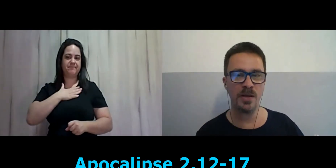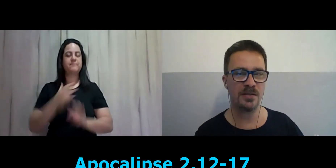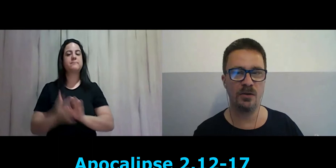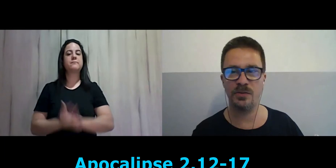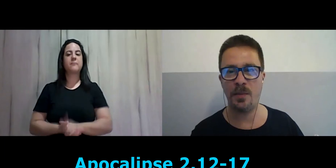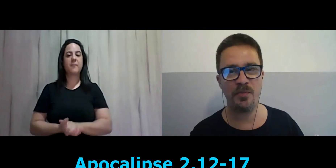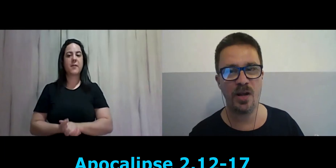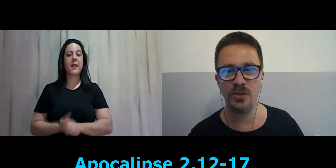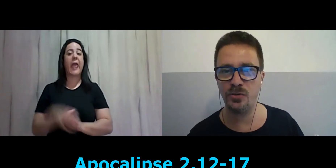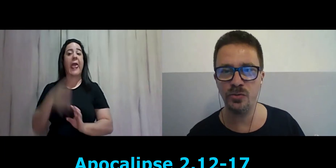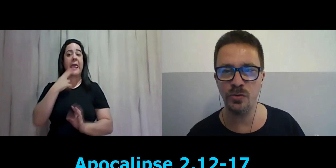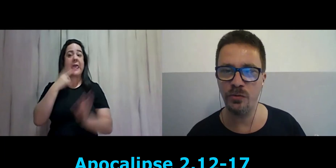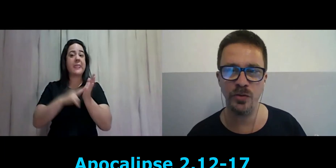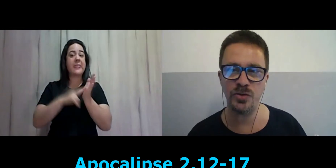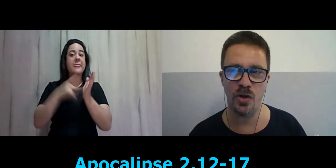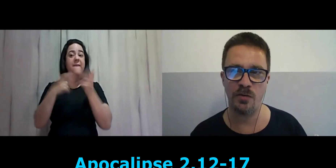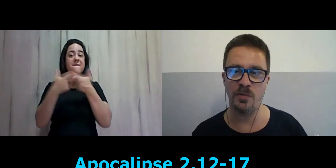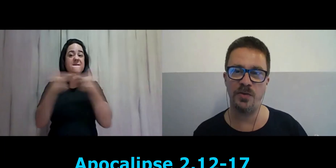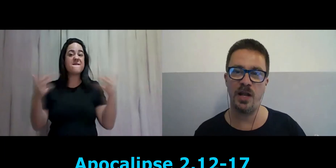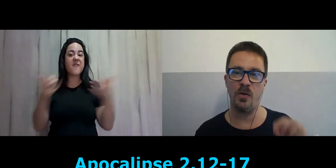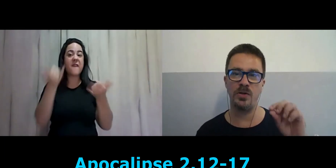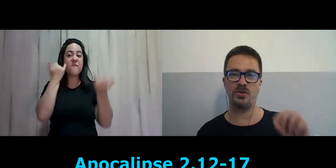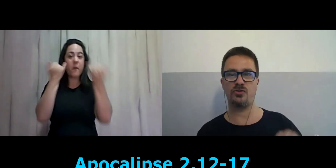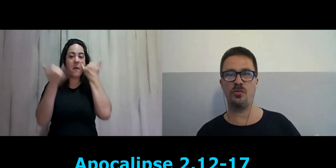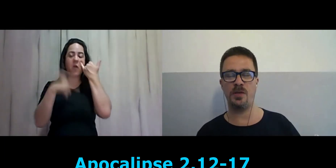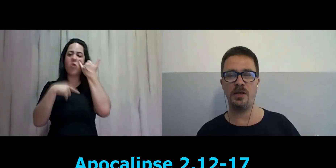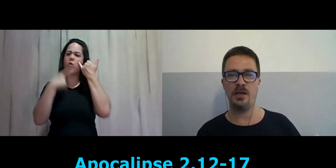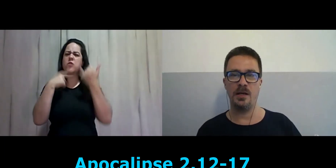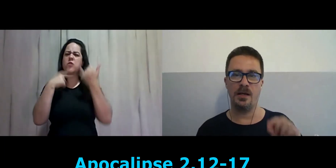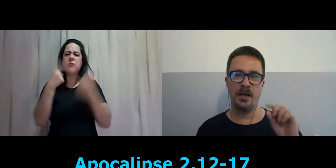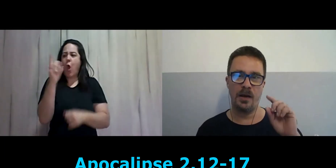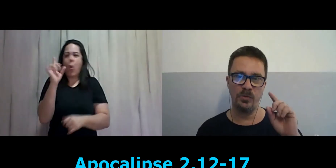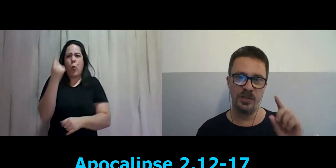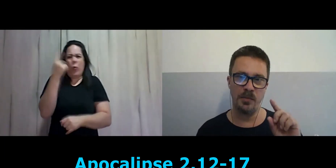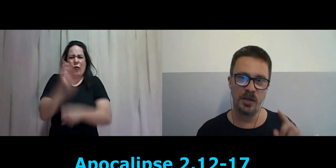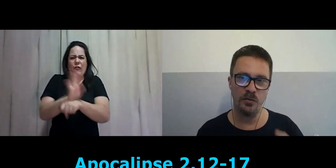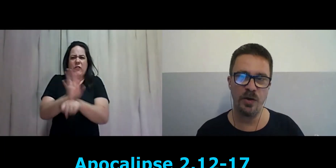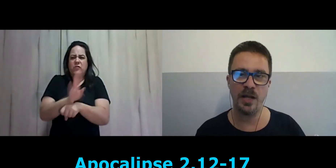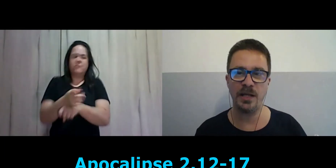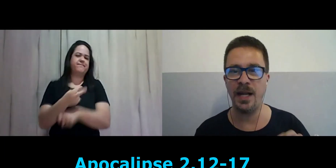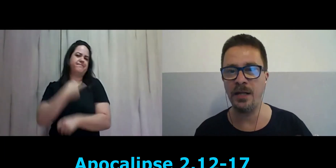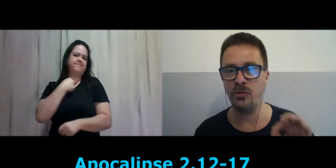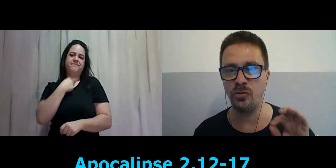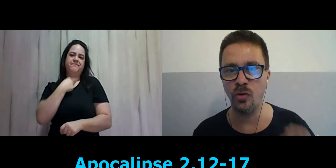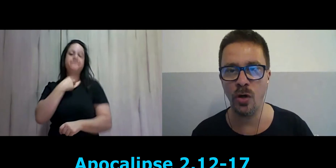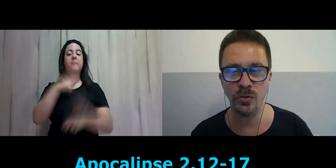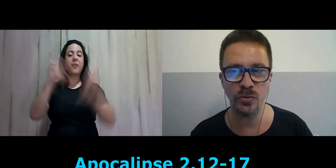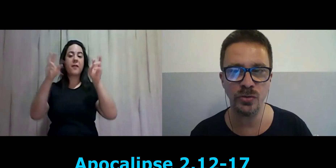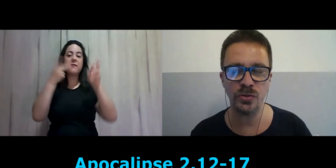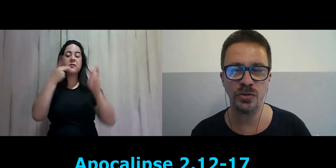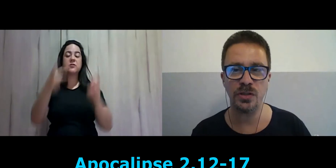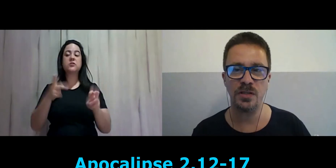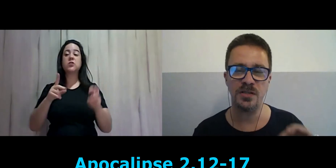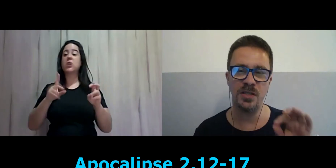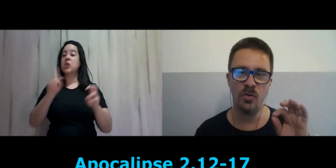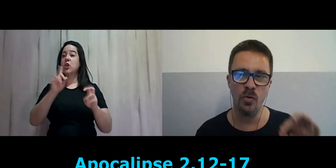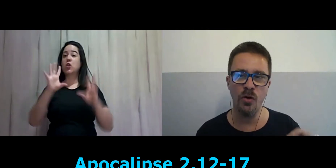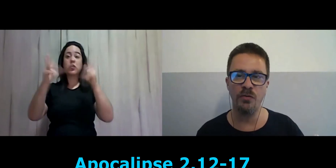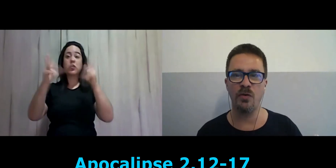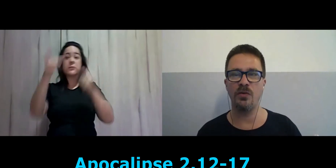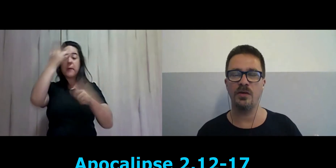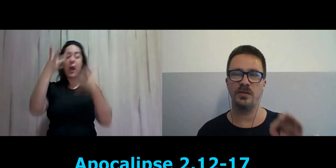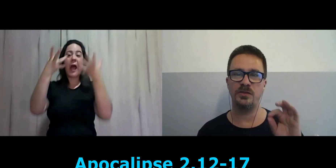de informação, não dá para falar de tudo num vídeo só. Vamos falar hoje sobre o tema que eu falei. Nem todos